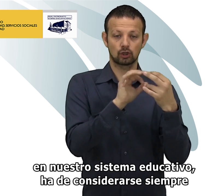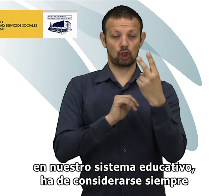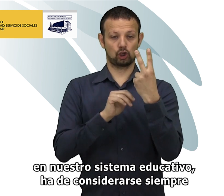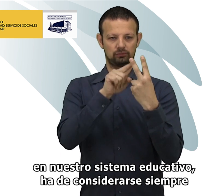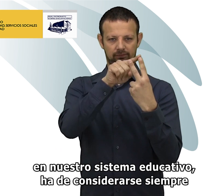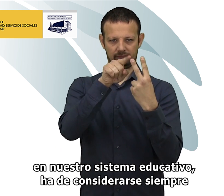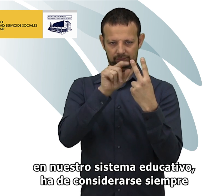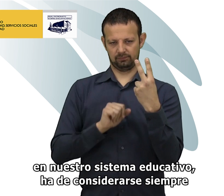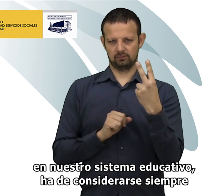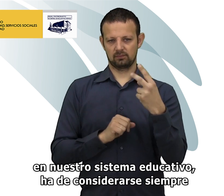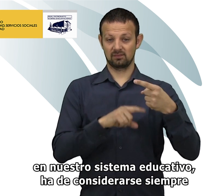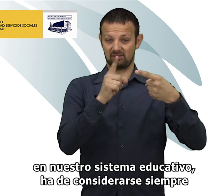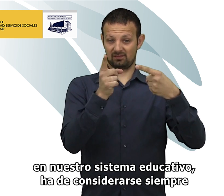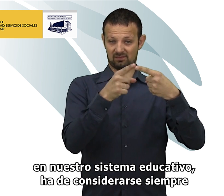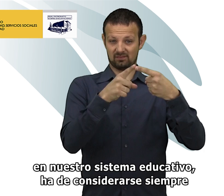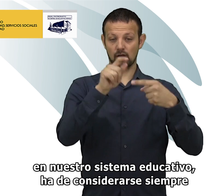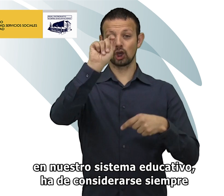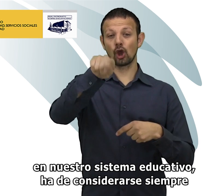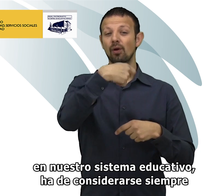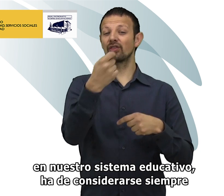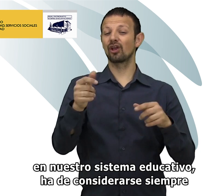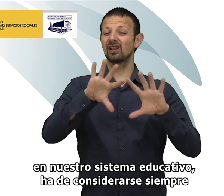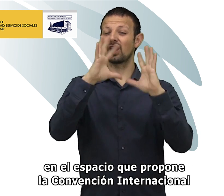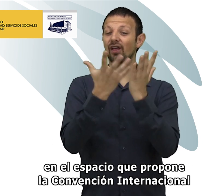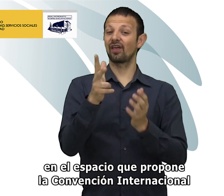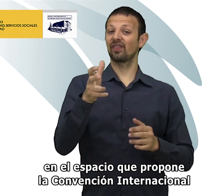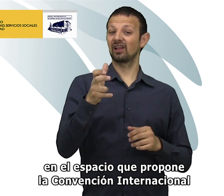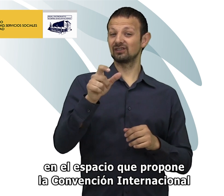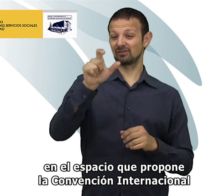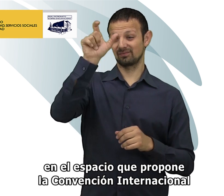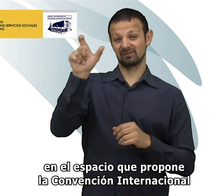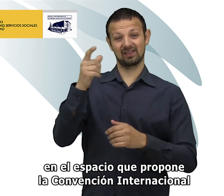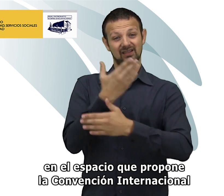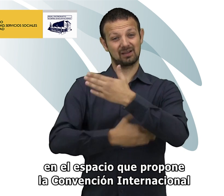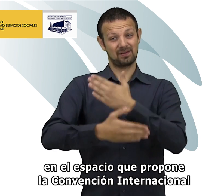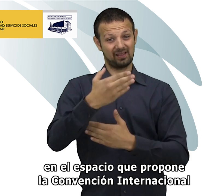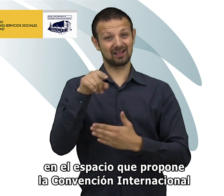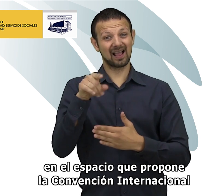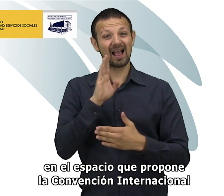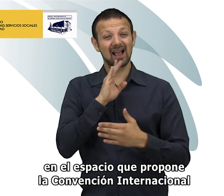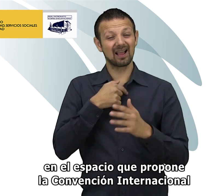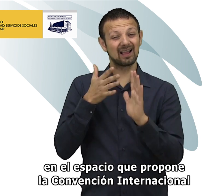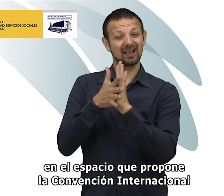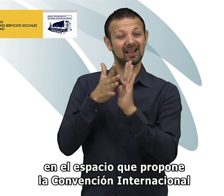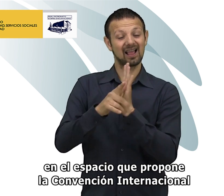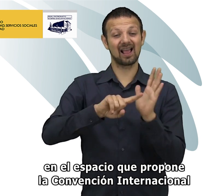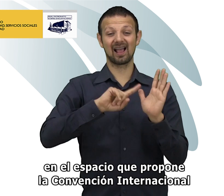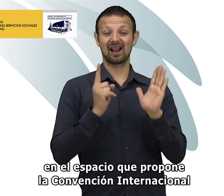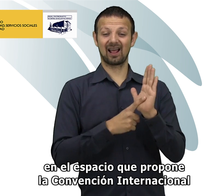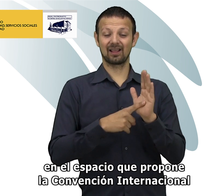considerarse siempre en el espacio que propone la Convención Internacional de los Derechos de las Personas con Discapacidad y la